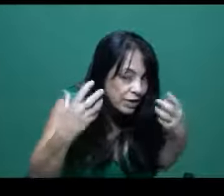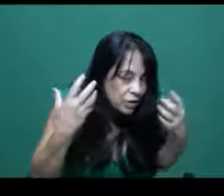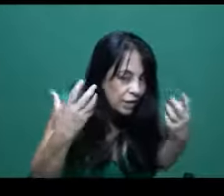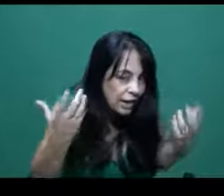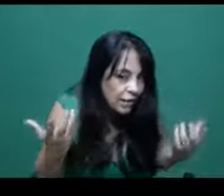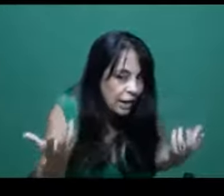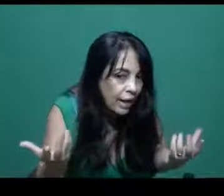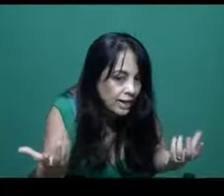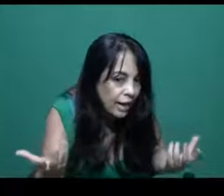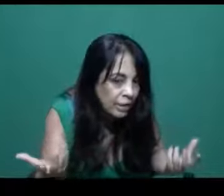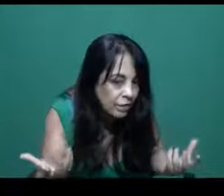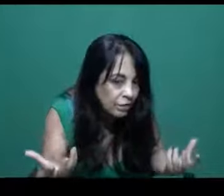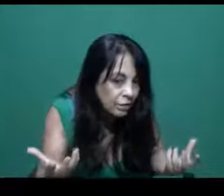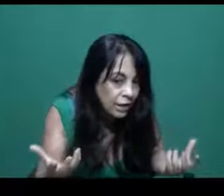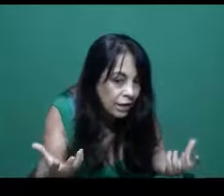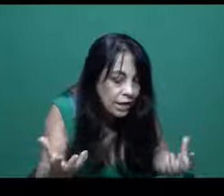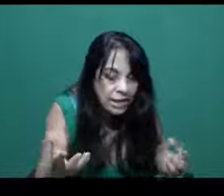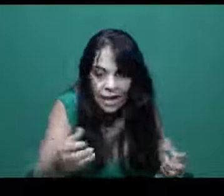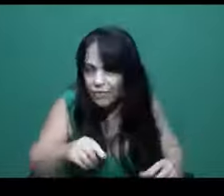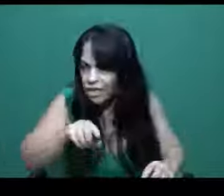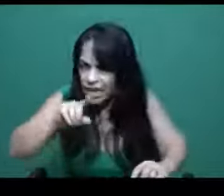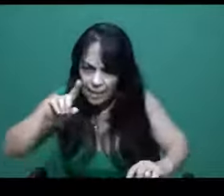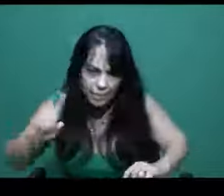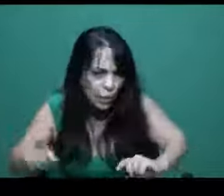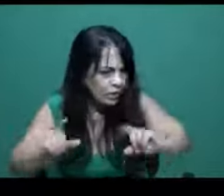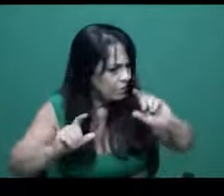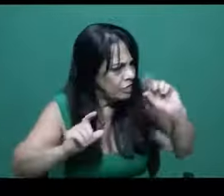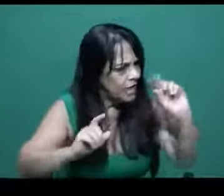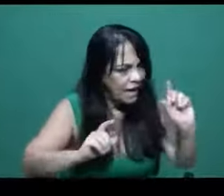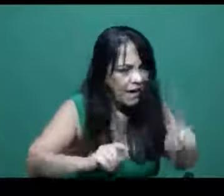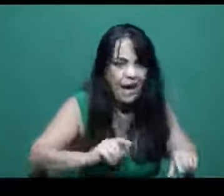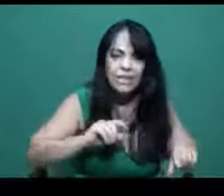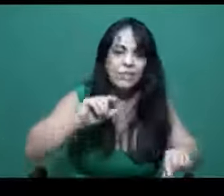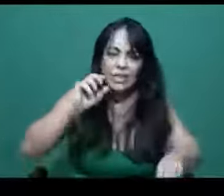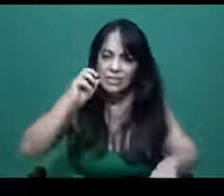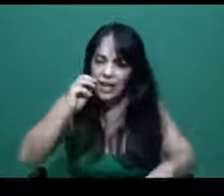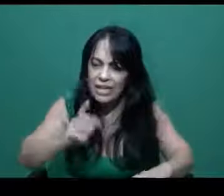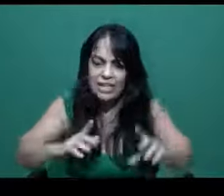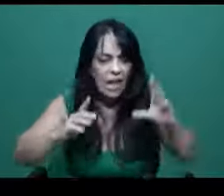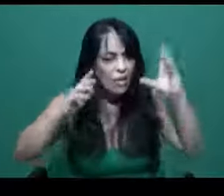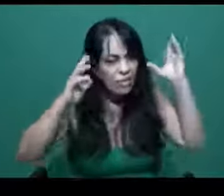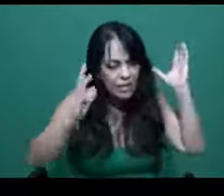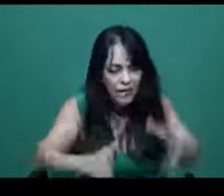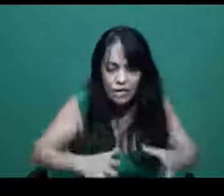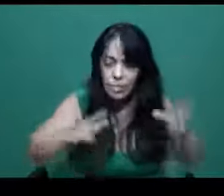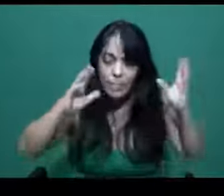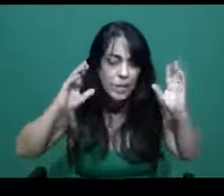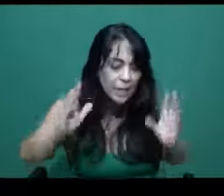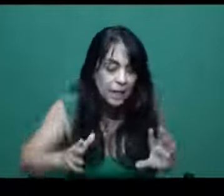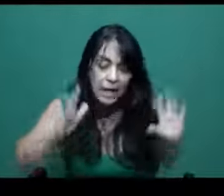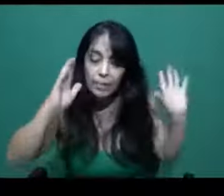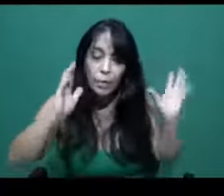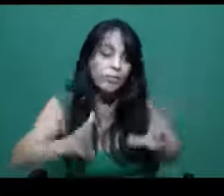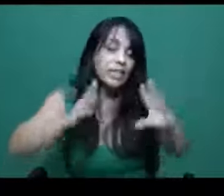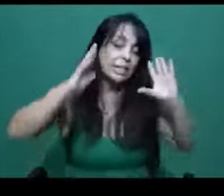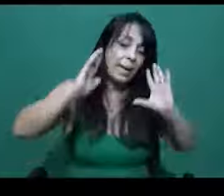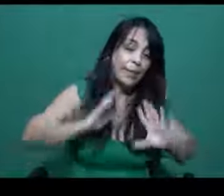estão querendo além daquilo. E aí você aponta, você agacha, você faz sinal, você faz uma mímica, daí a pouco você está